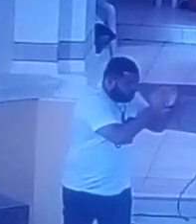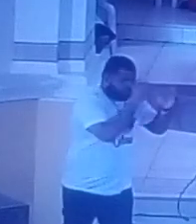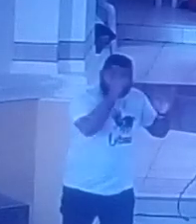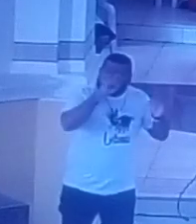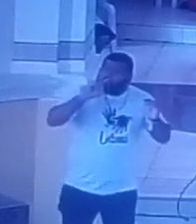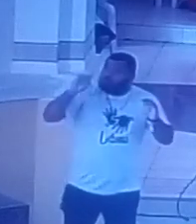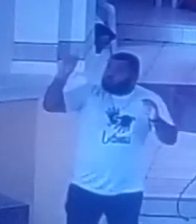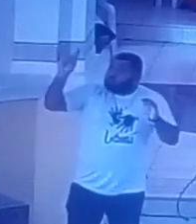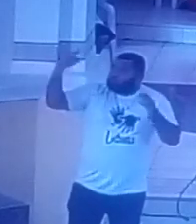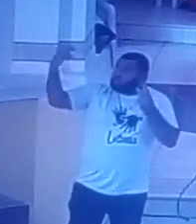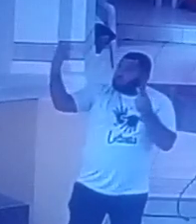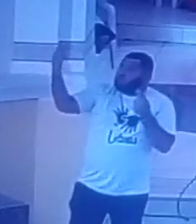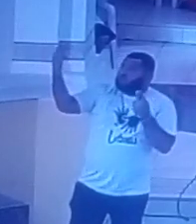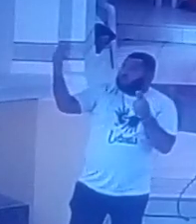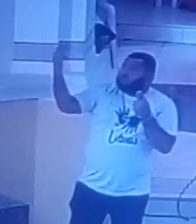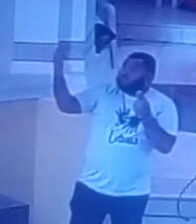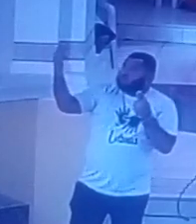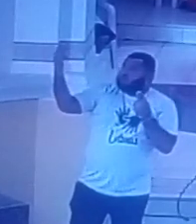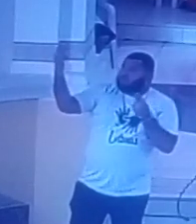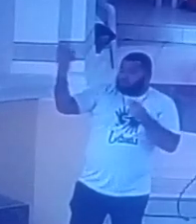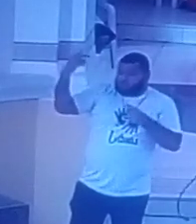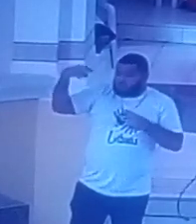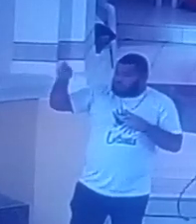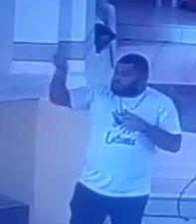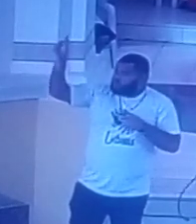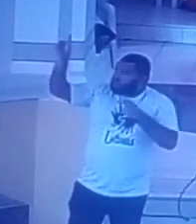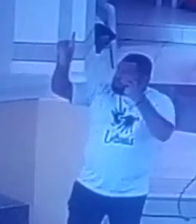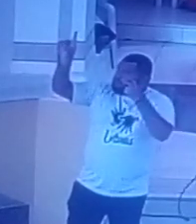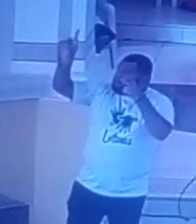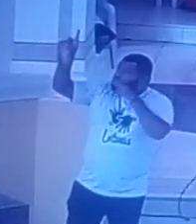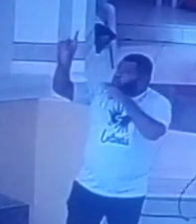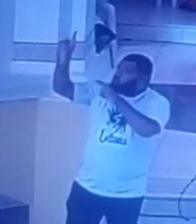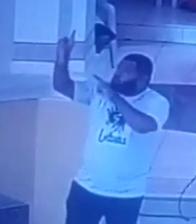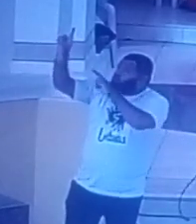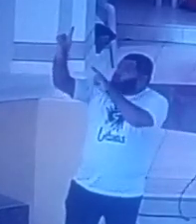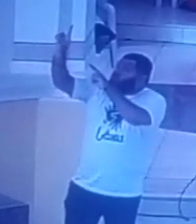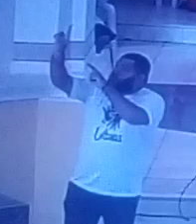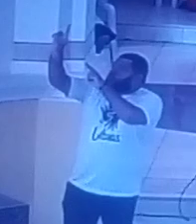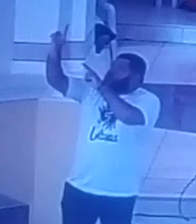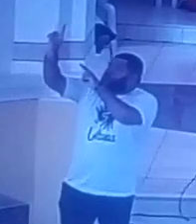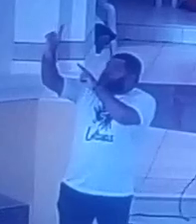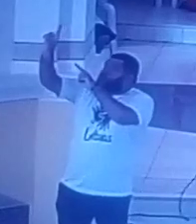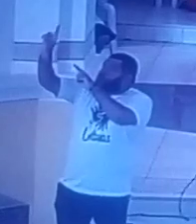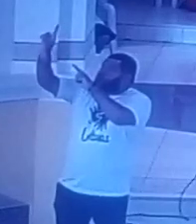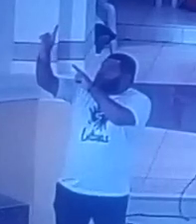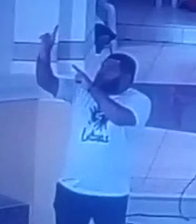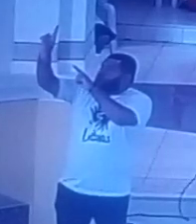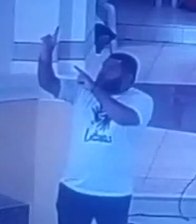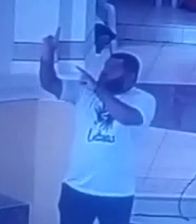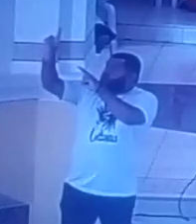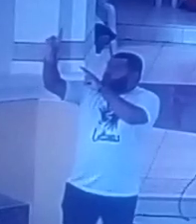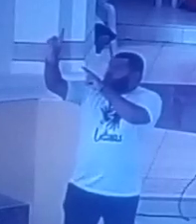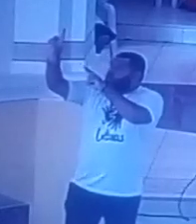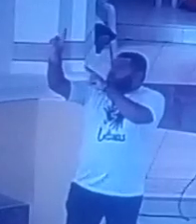senhor os nossos olhos estão ftos no